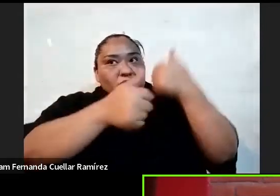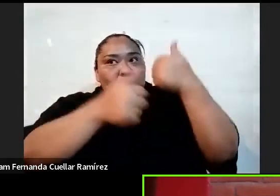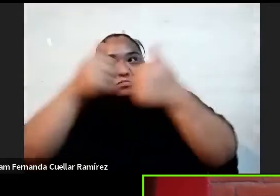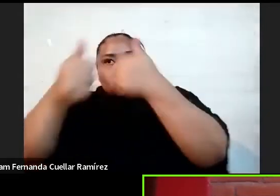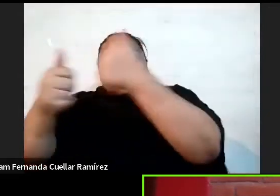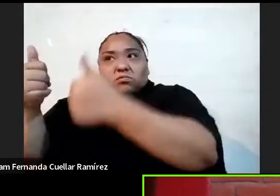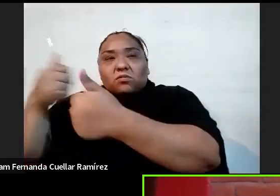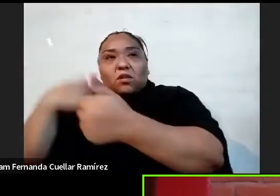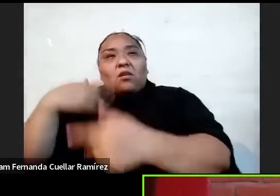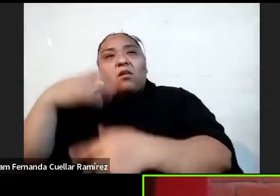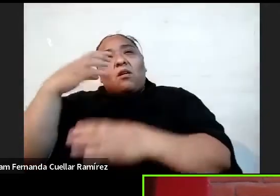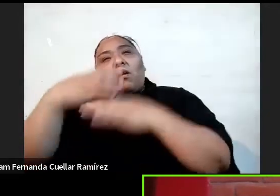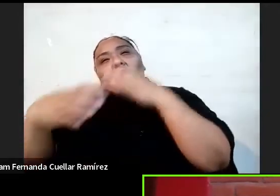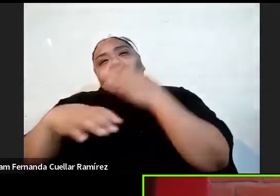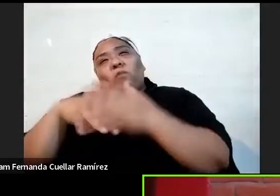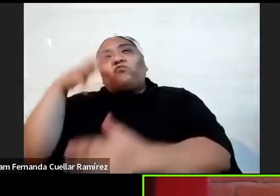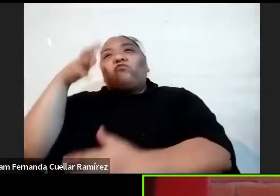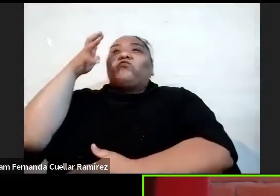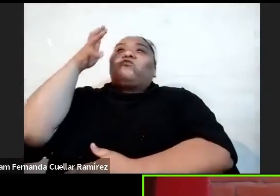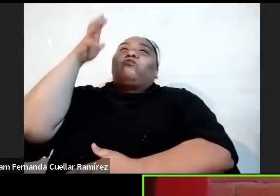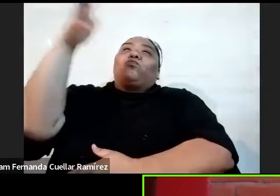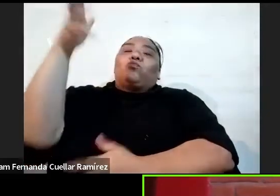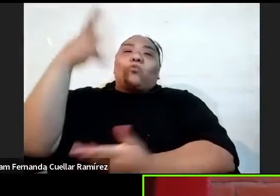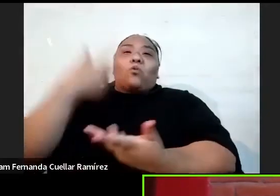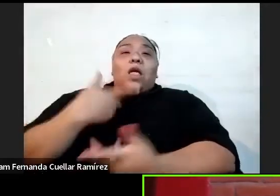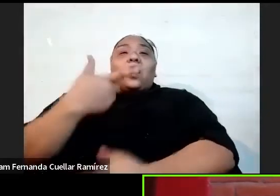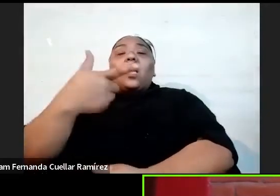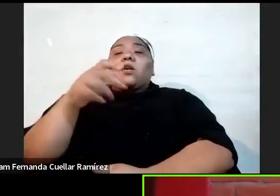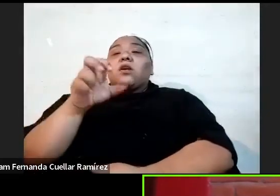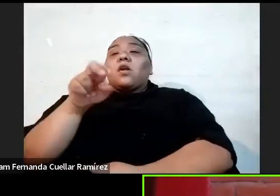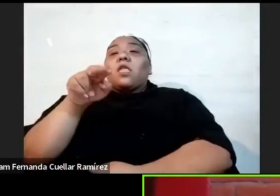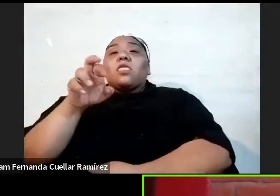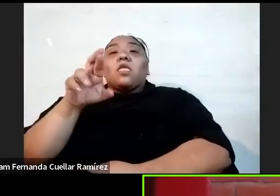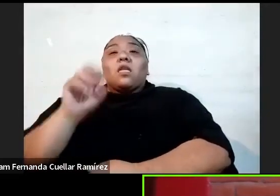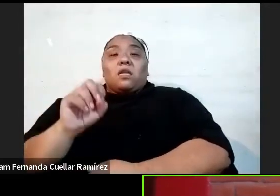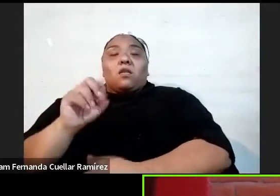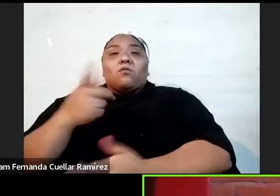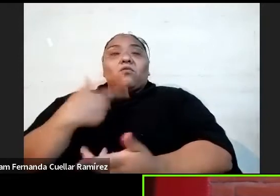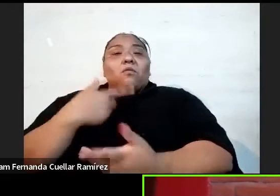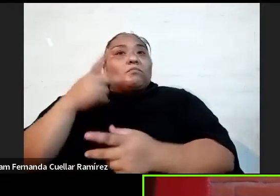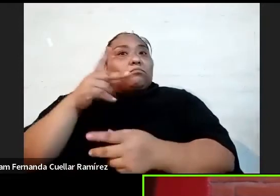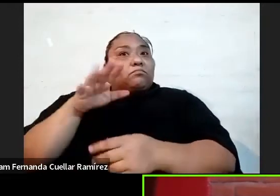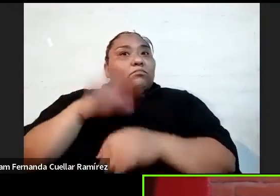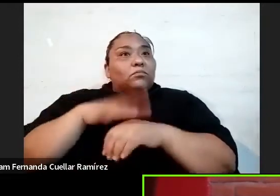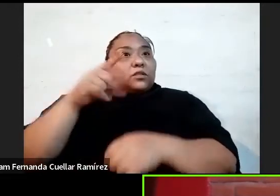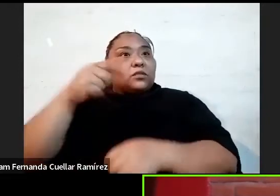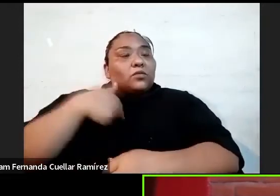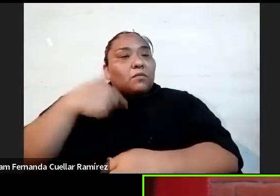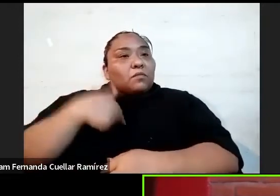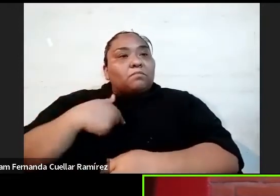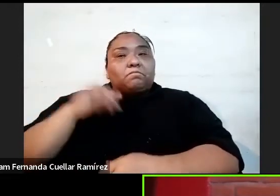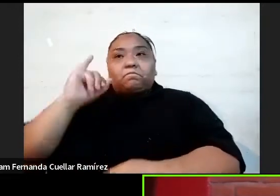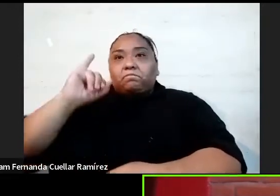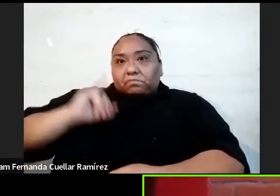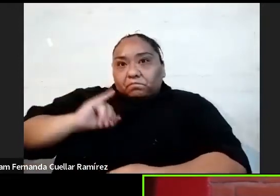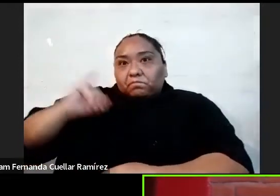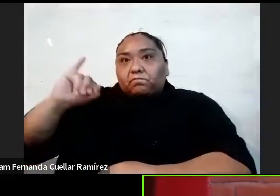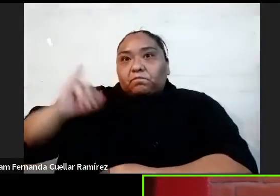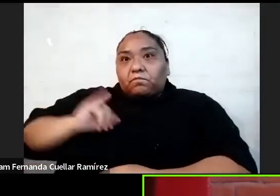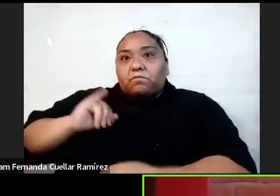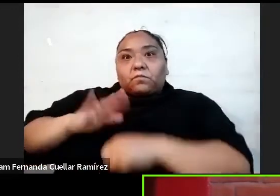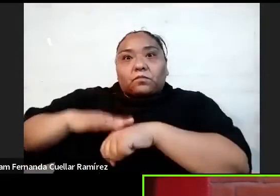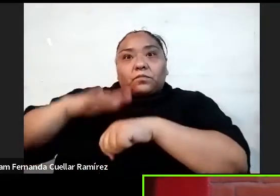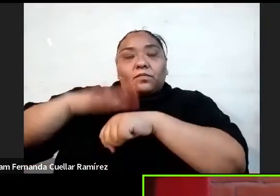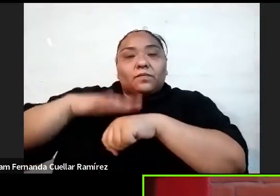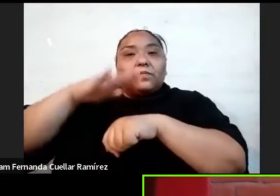a futuro acerca del género principalmente. Y me empezó a interesar y me di cuenta que